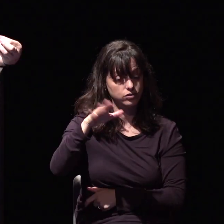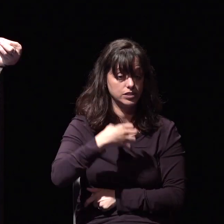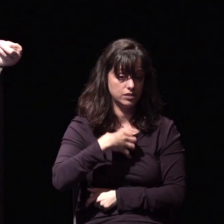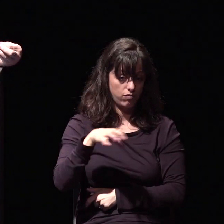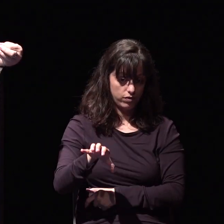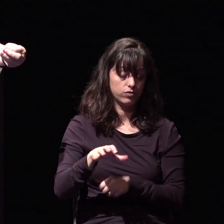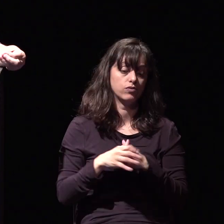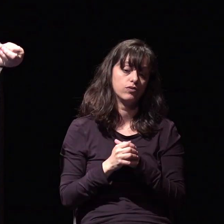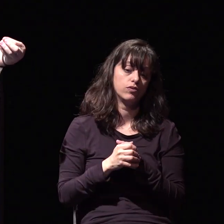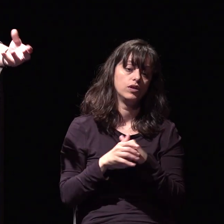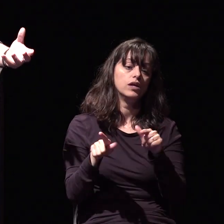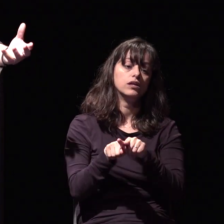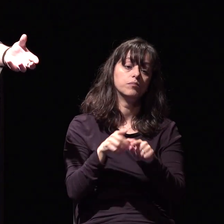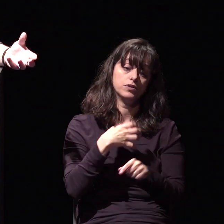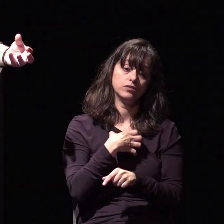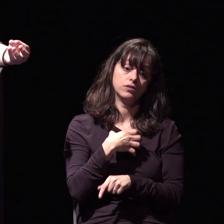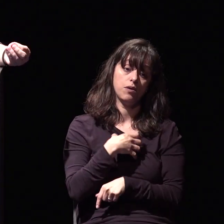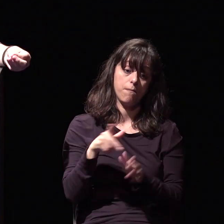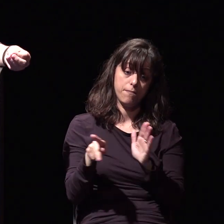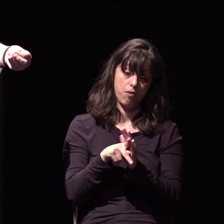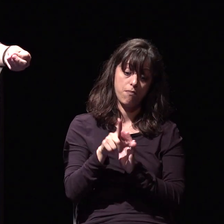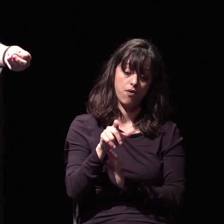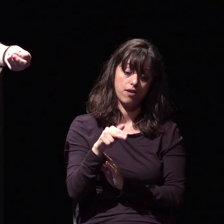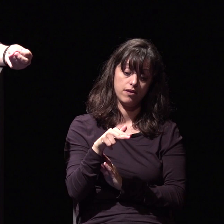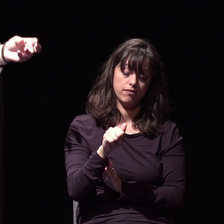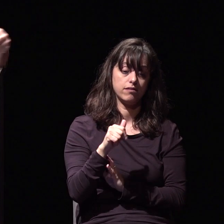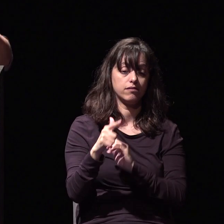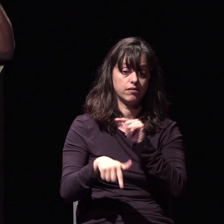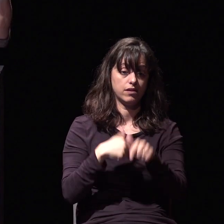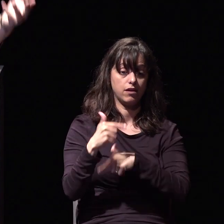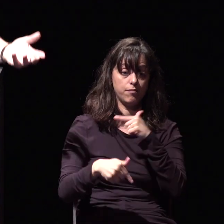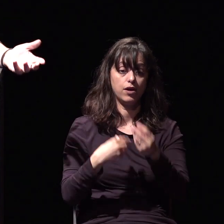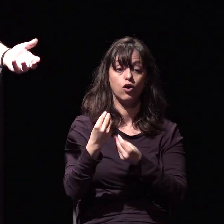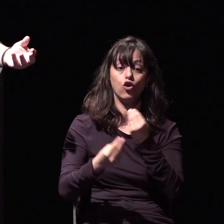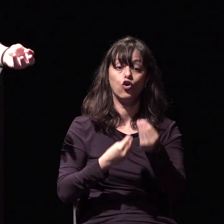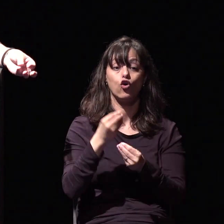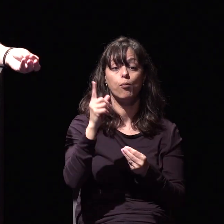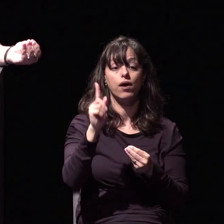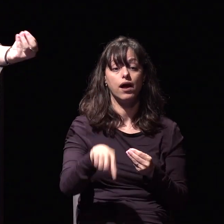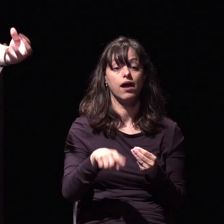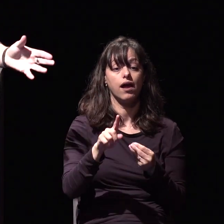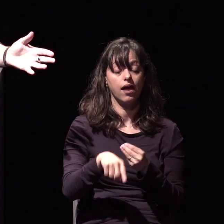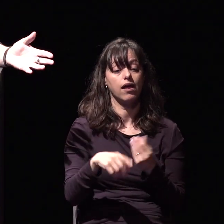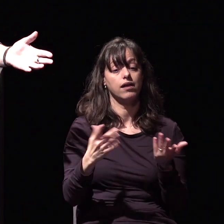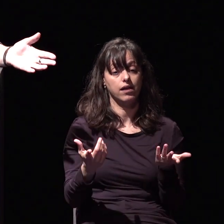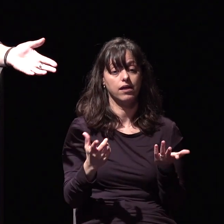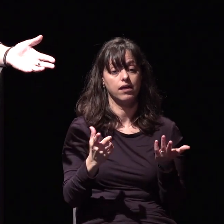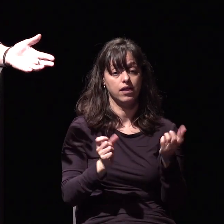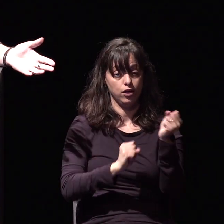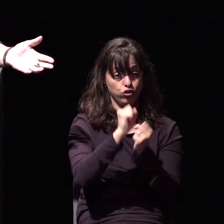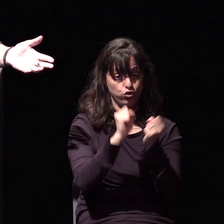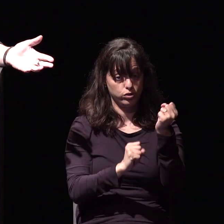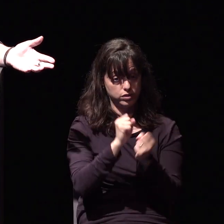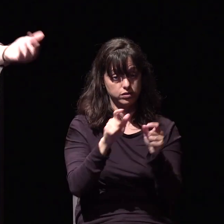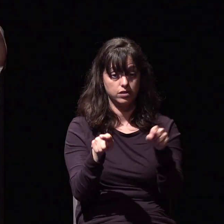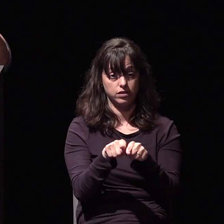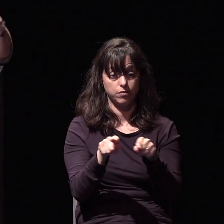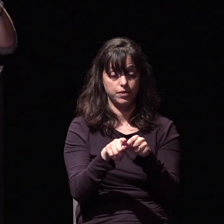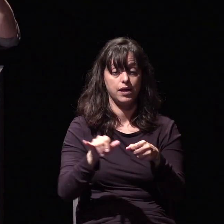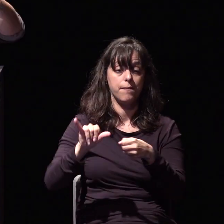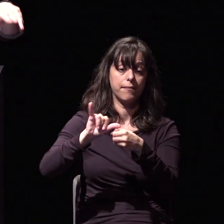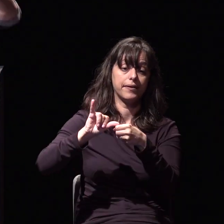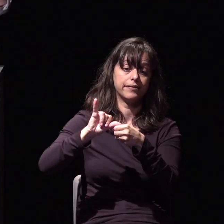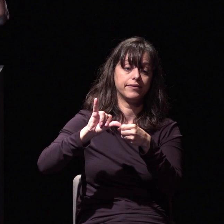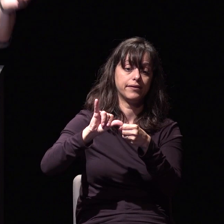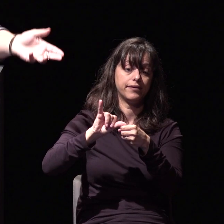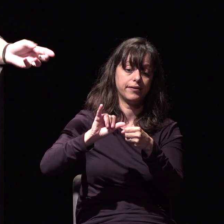Salvador, a maneira como a Lina vê o processo de industrialização possível de Salvador, inclusive com o dinheiro da Petrobras, do petróleo